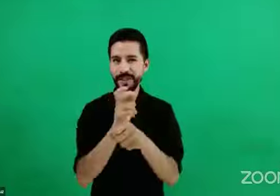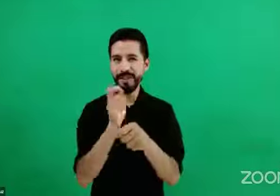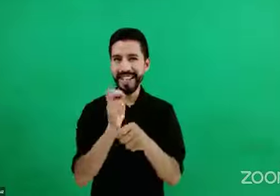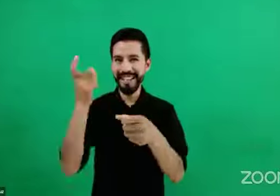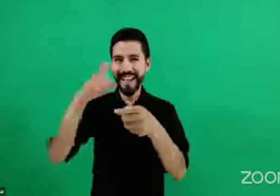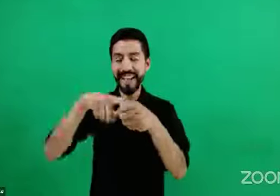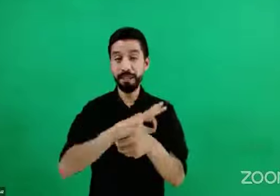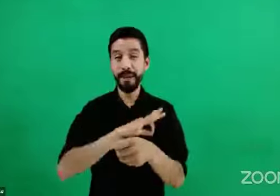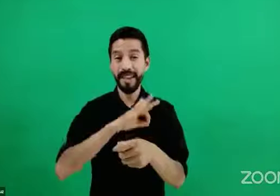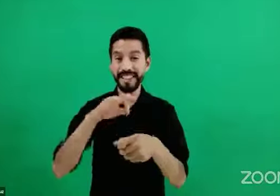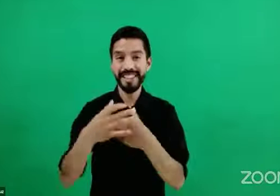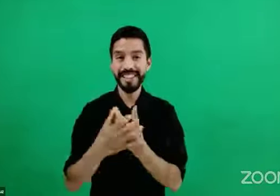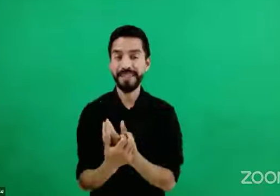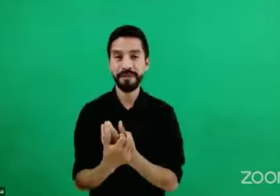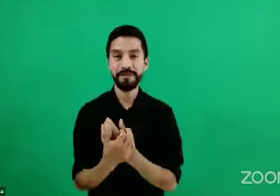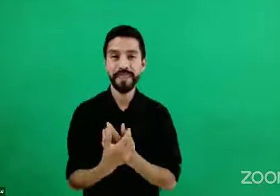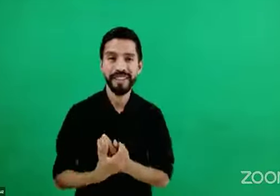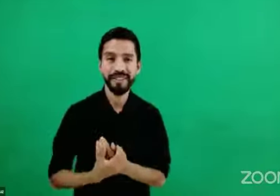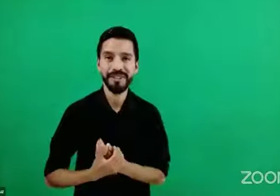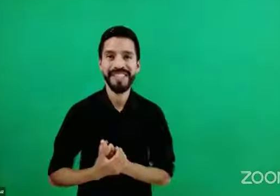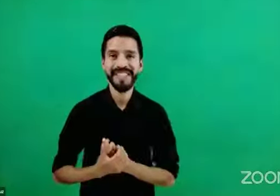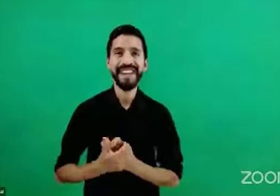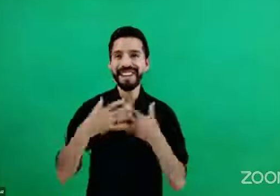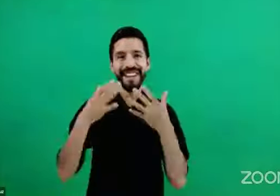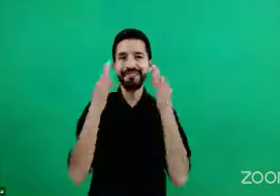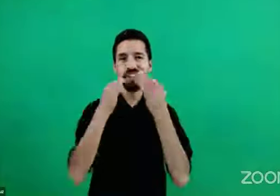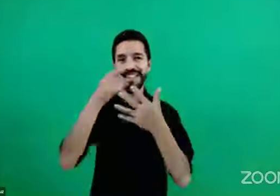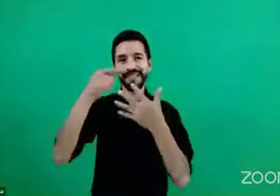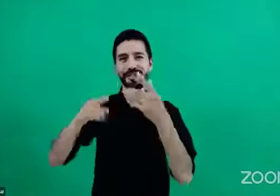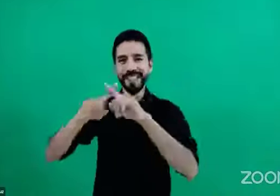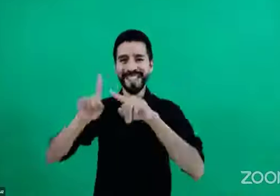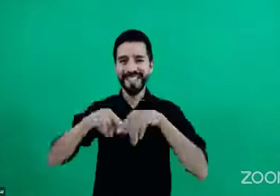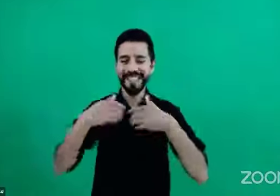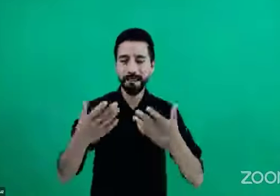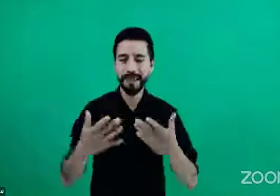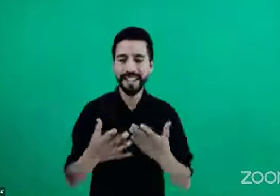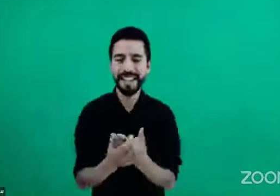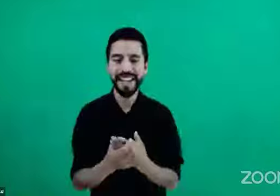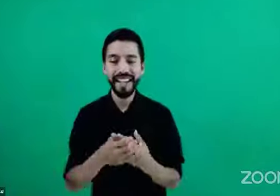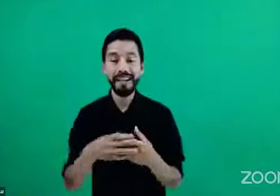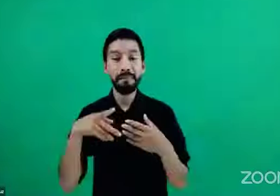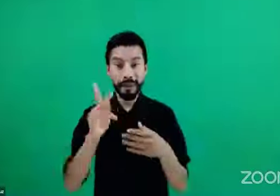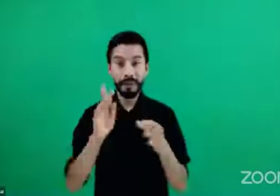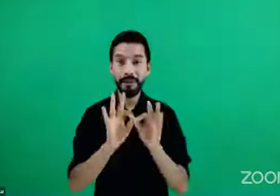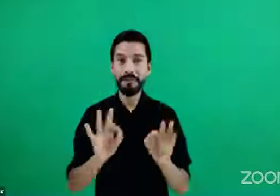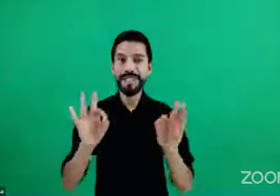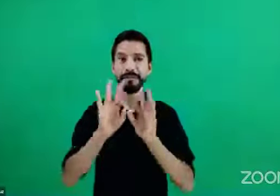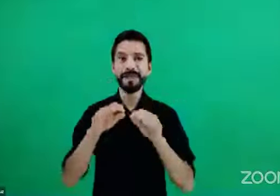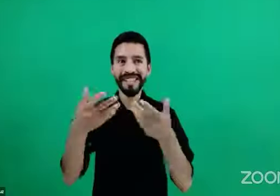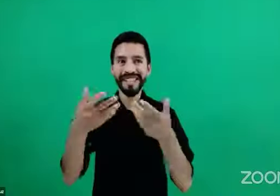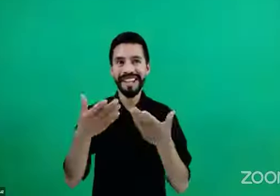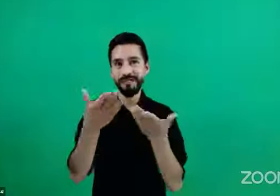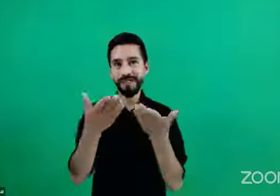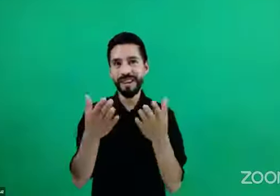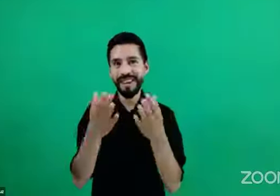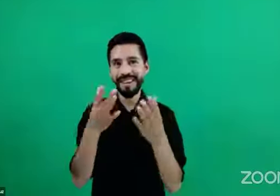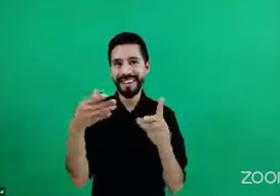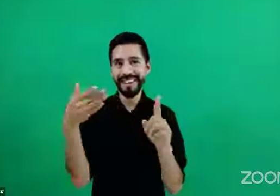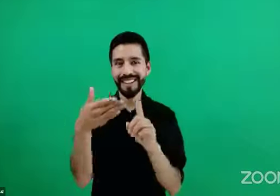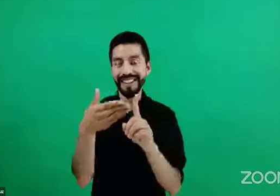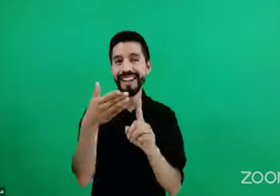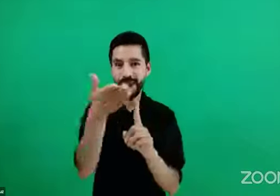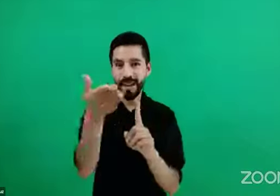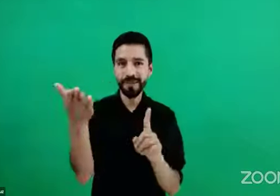los invito a que puedan ingresar. Entonces hay diferentes formas de aprender, pero lo más importante y la